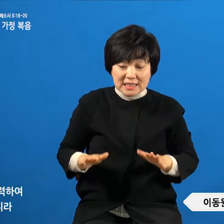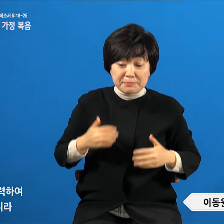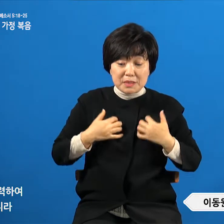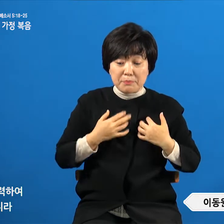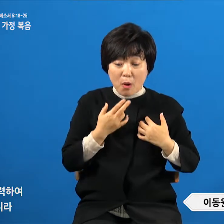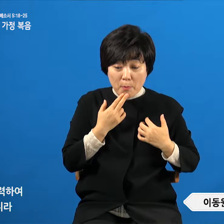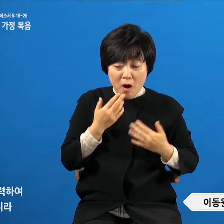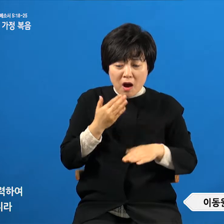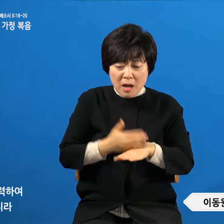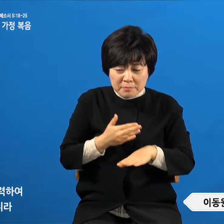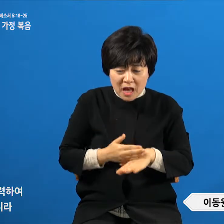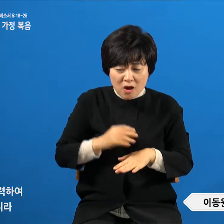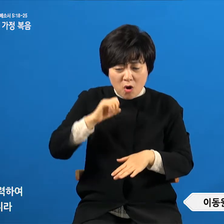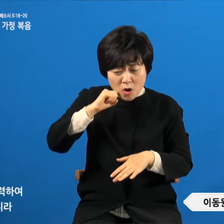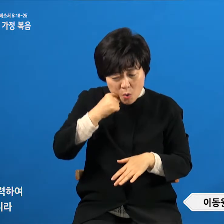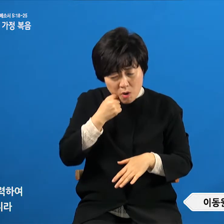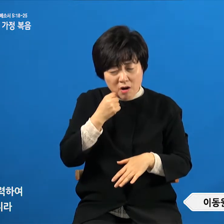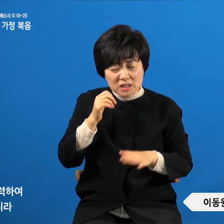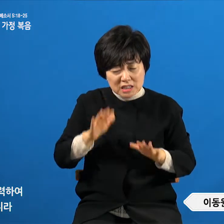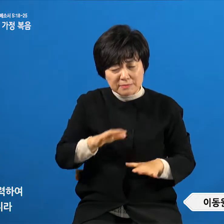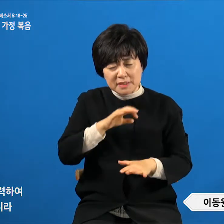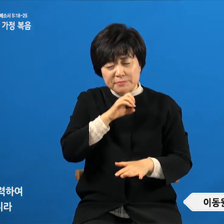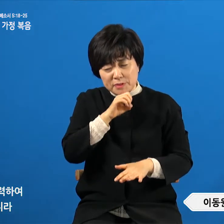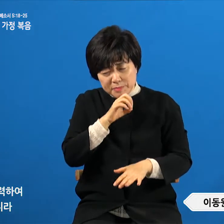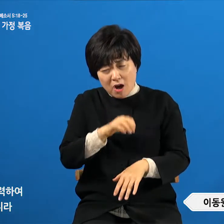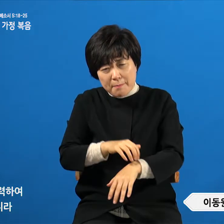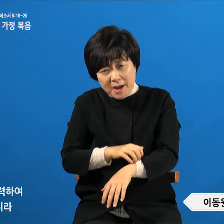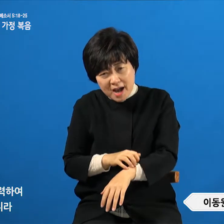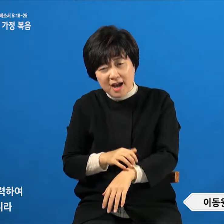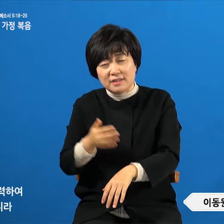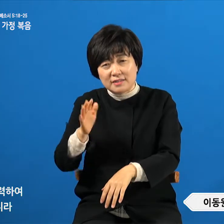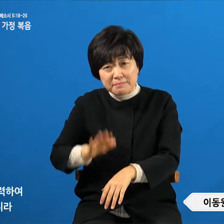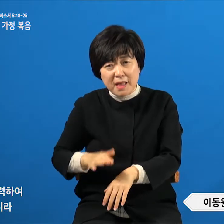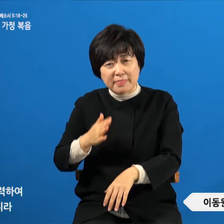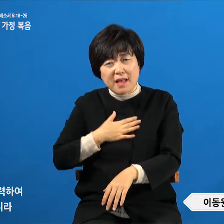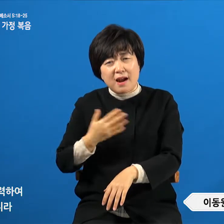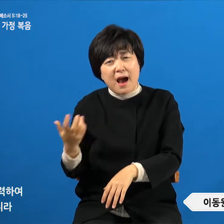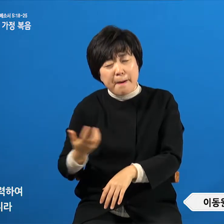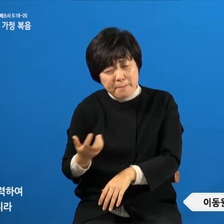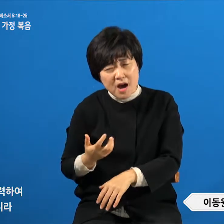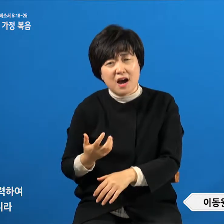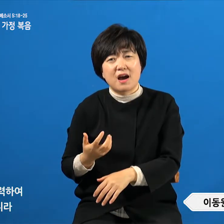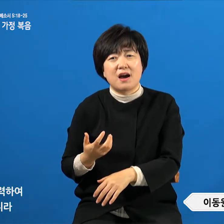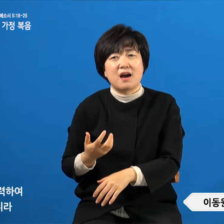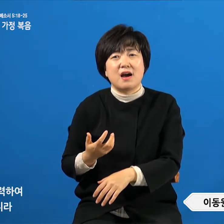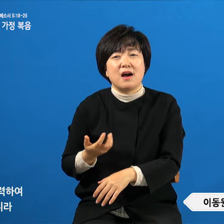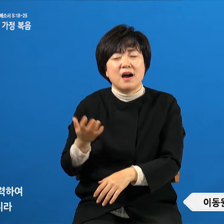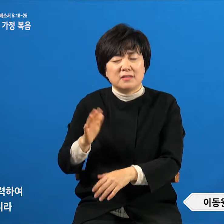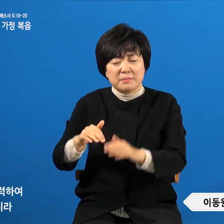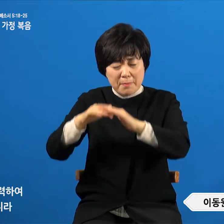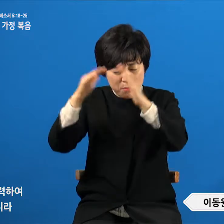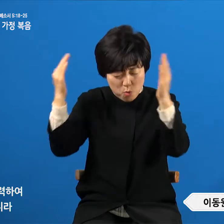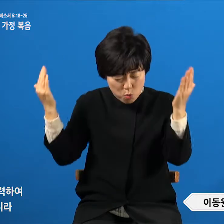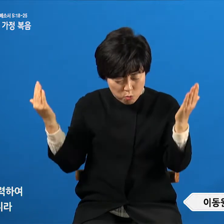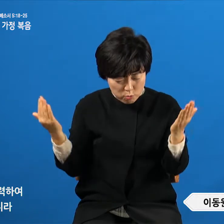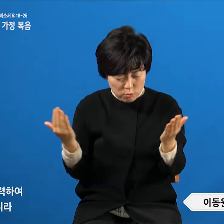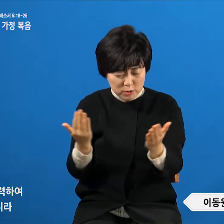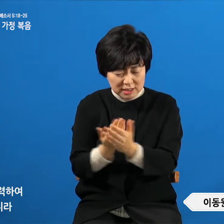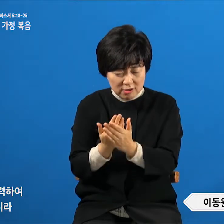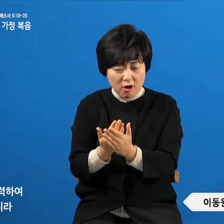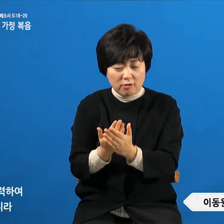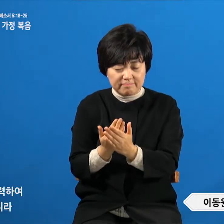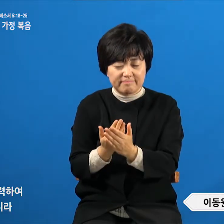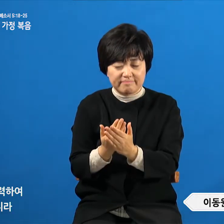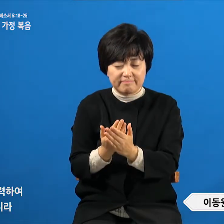수 없는 것, 지금은 감사하기 어려운 것, 지금은 불평스러운 것, 지금은 나를 아프게 만드는 것, 이 모든 것도